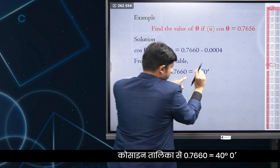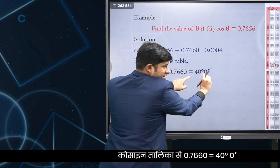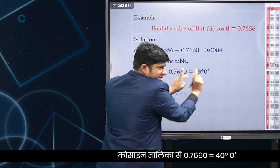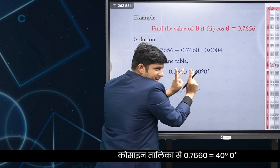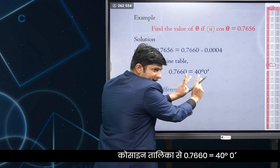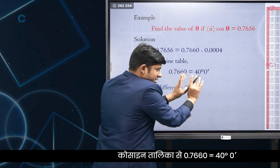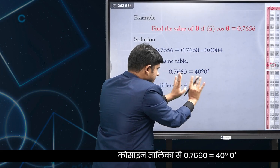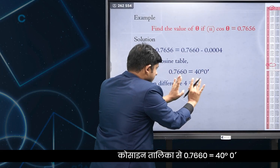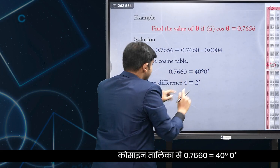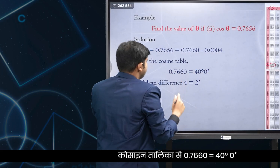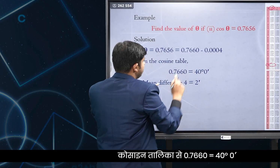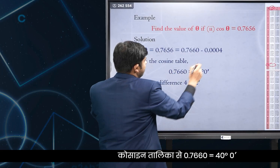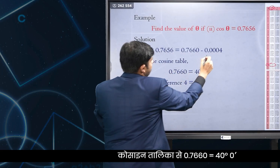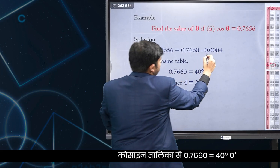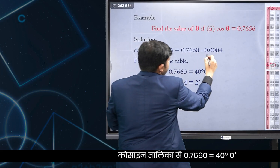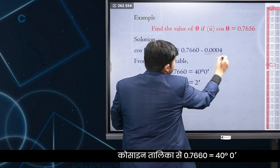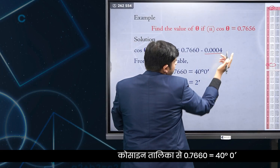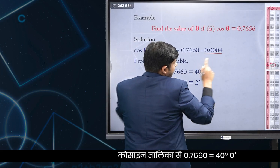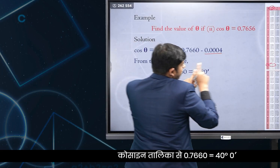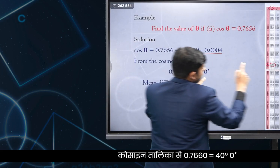0.7660 is equal 40 डिग्री 0 मिनट.